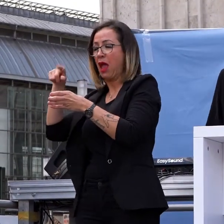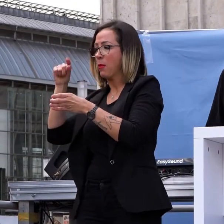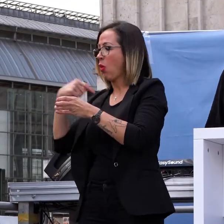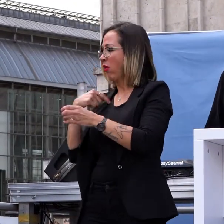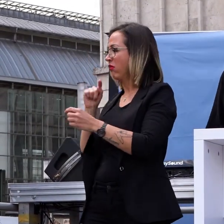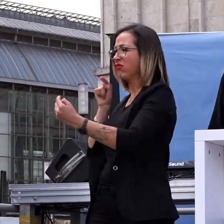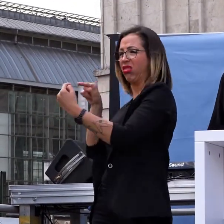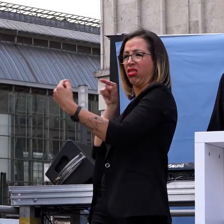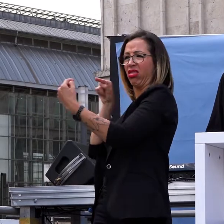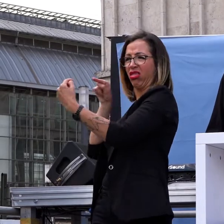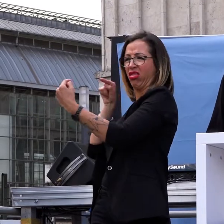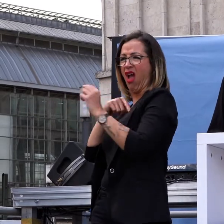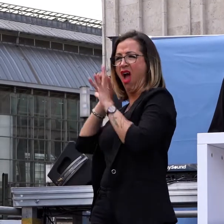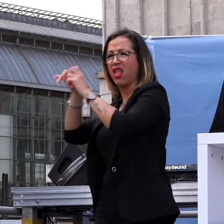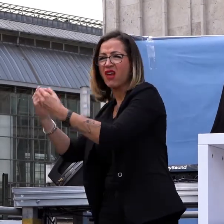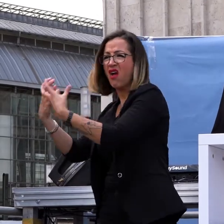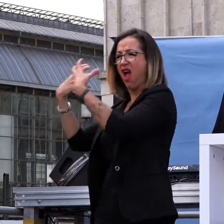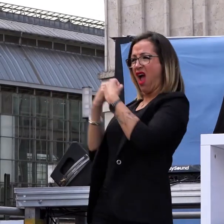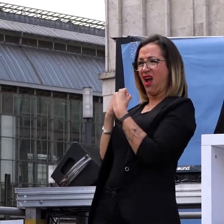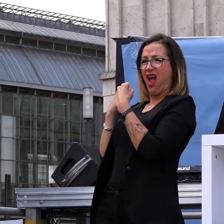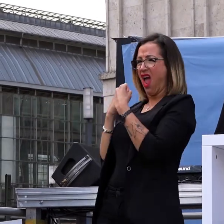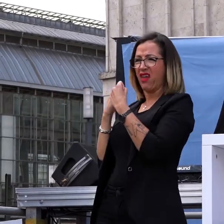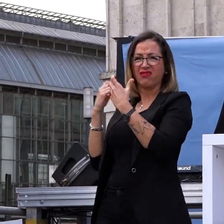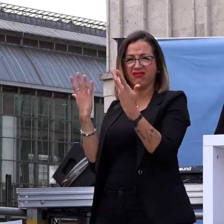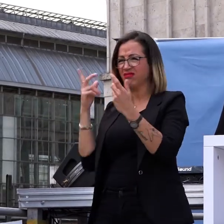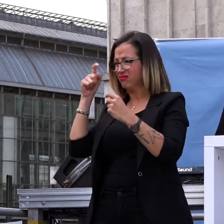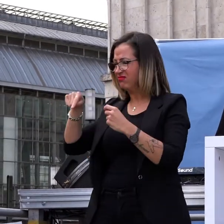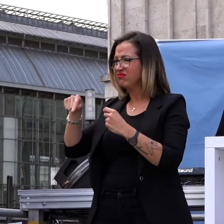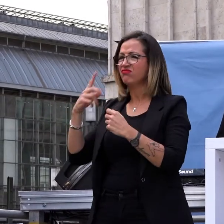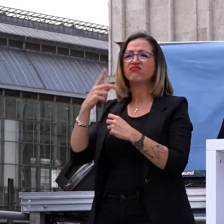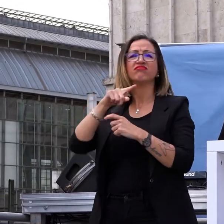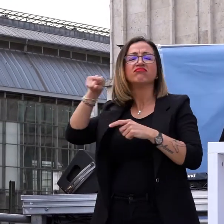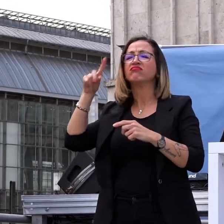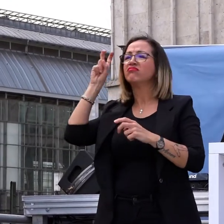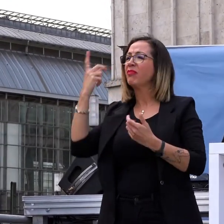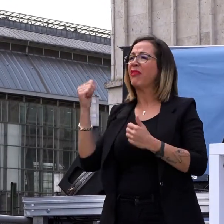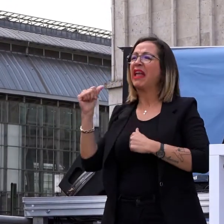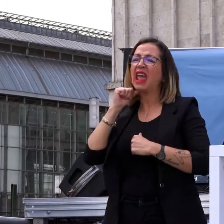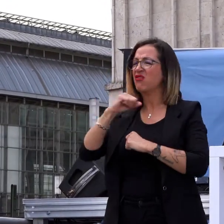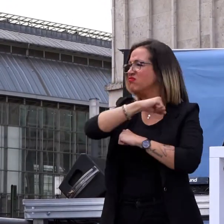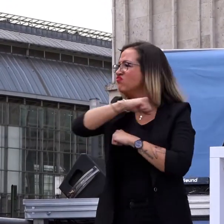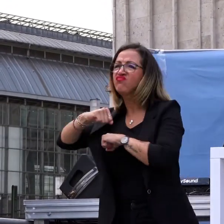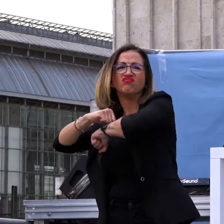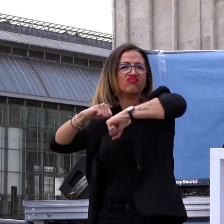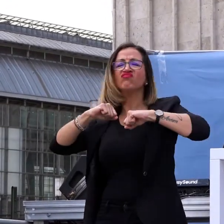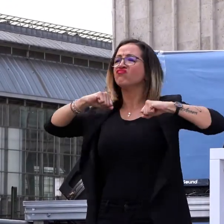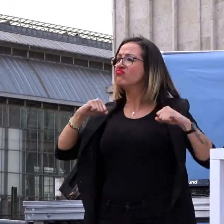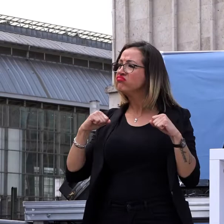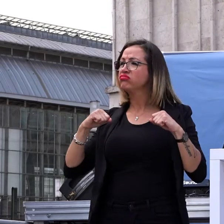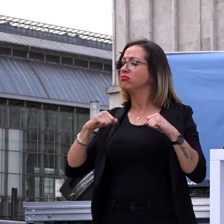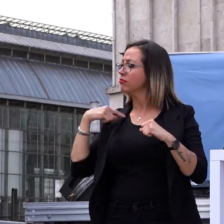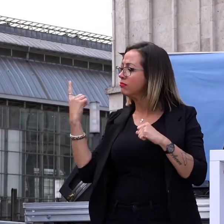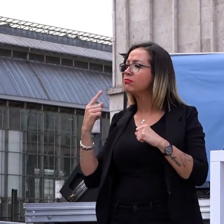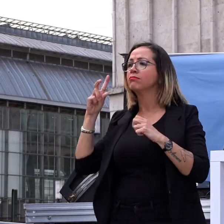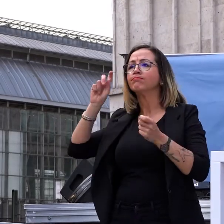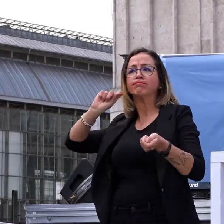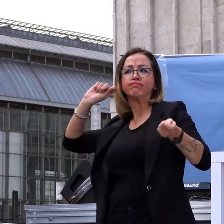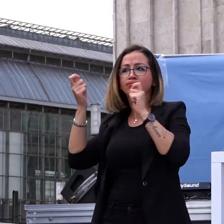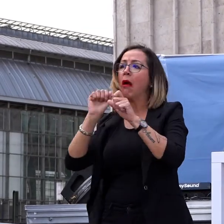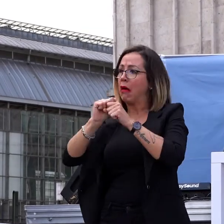angreifen und uns in dieser indoktrinierten, toxischen Ellbogengesellschaft aktiv entledigen, dann werden wir eine Veränderung